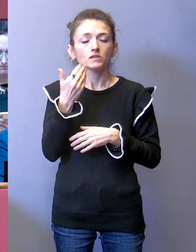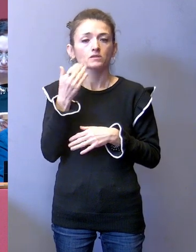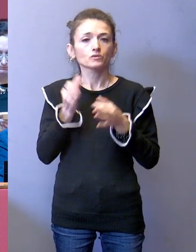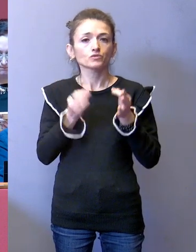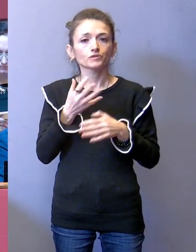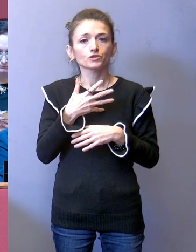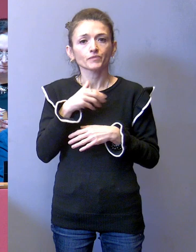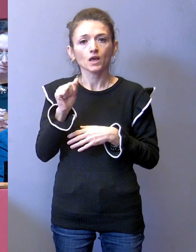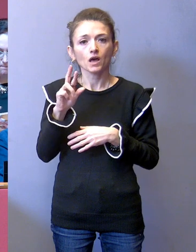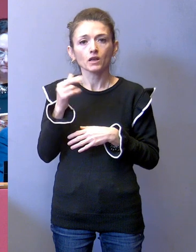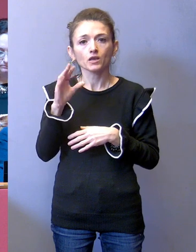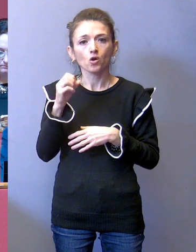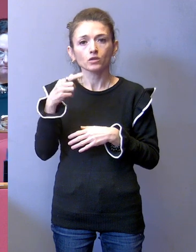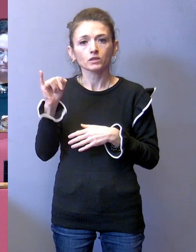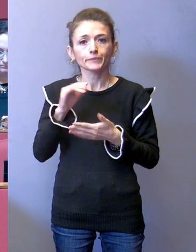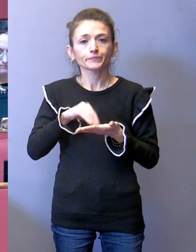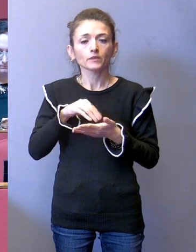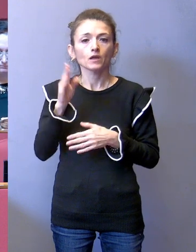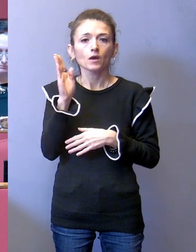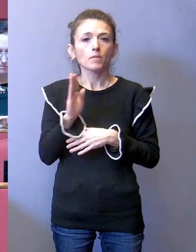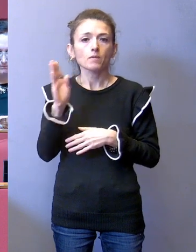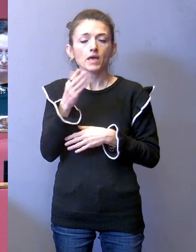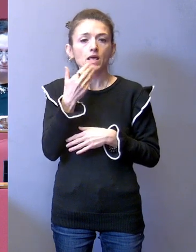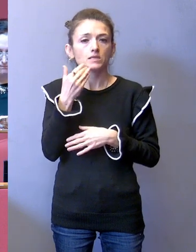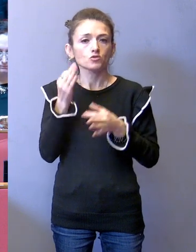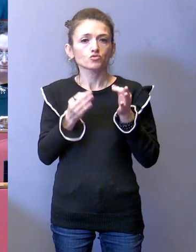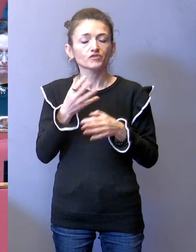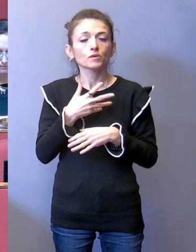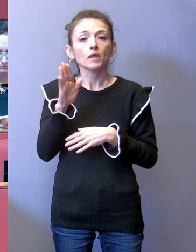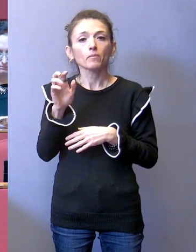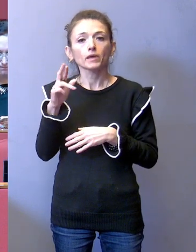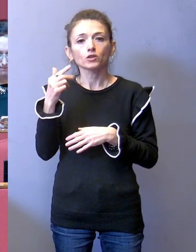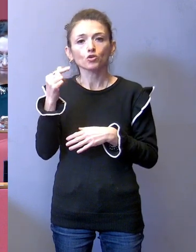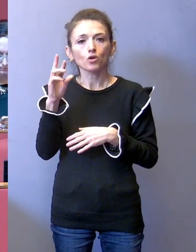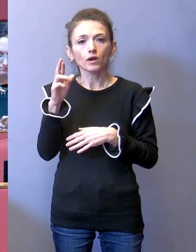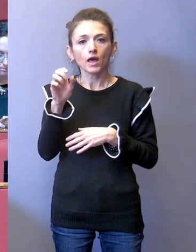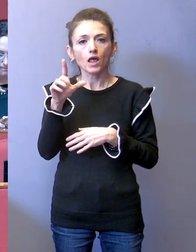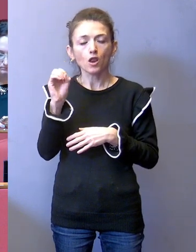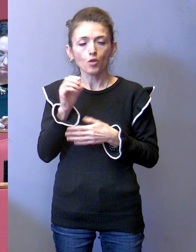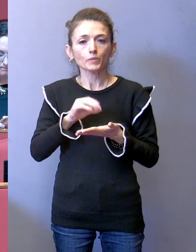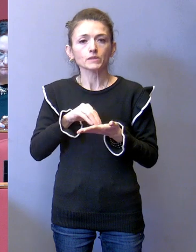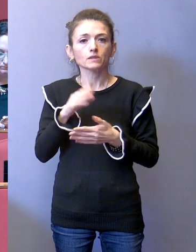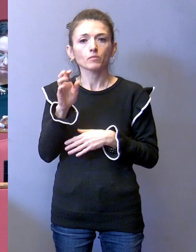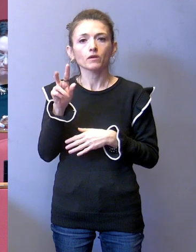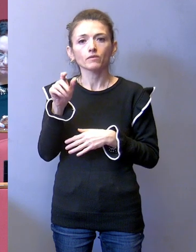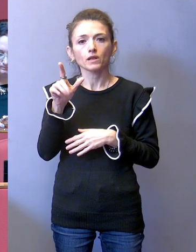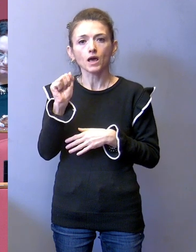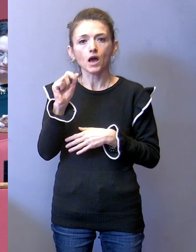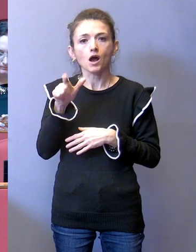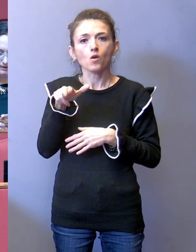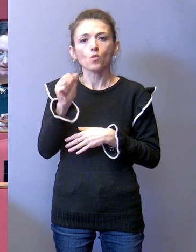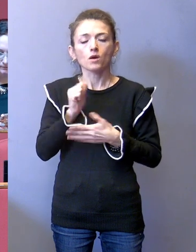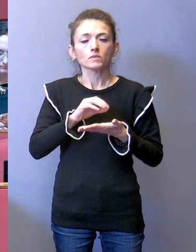ariotti Barbieri assente giustificato bertorello Bevilacqua